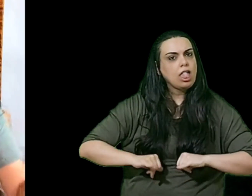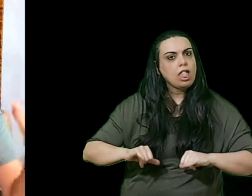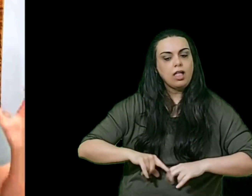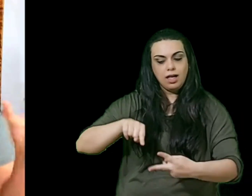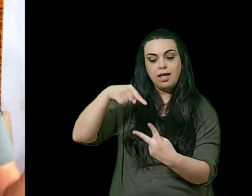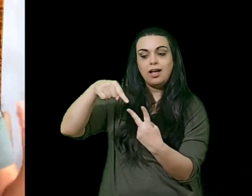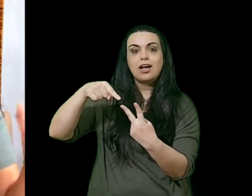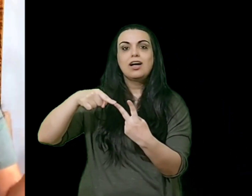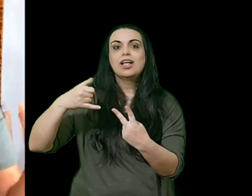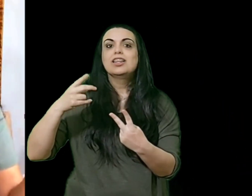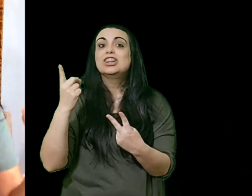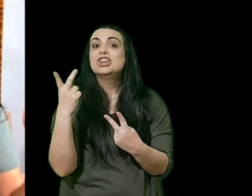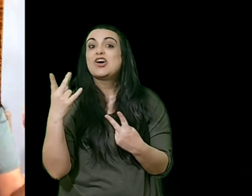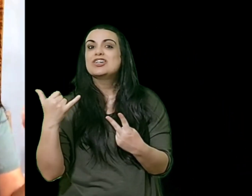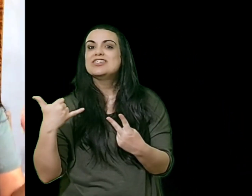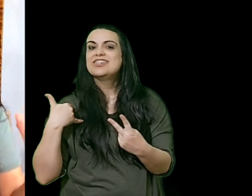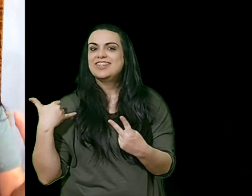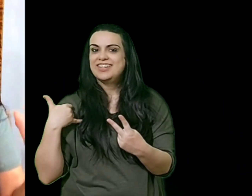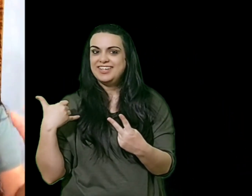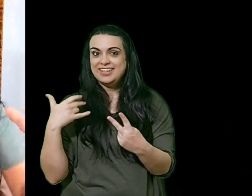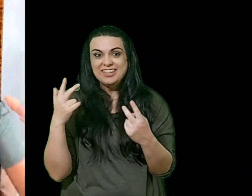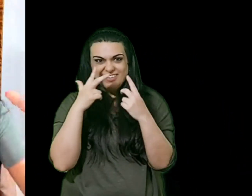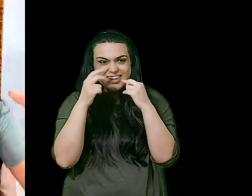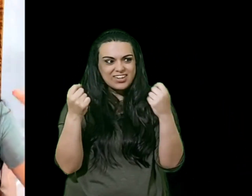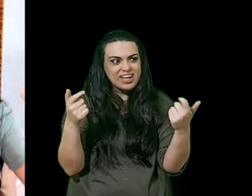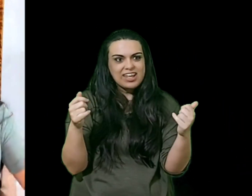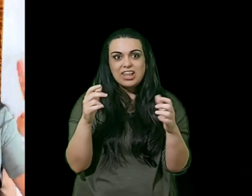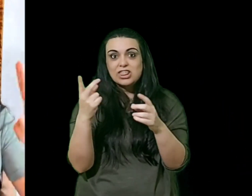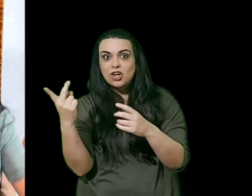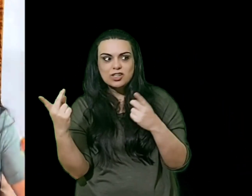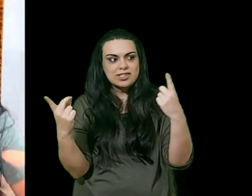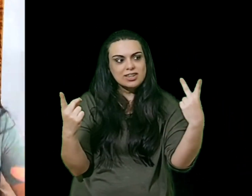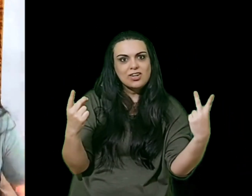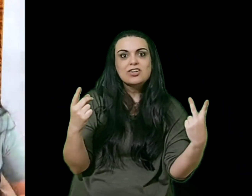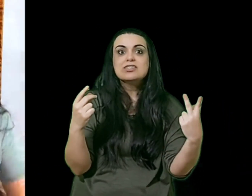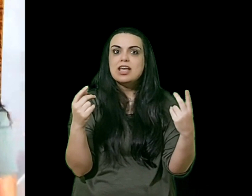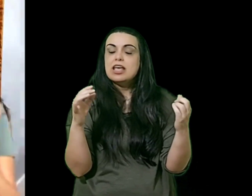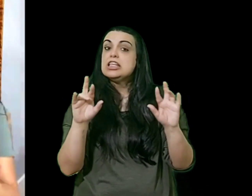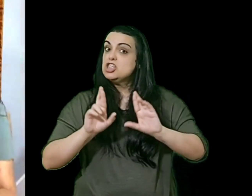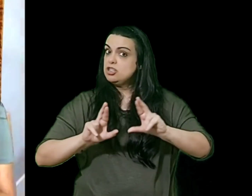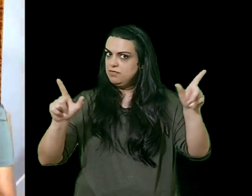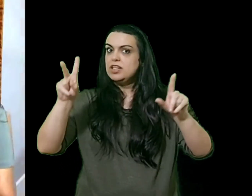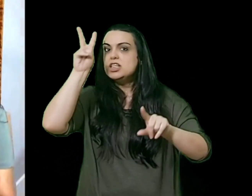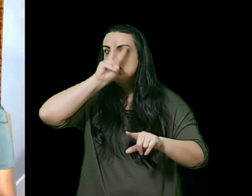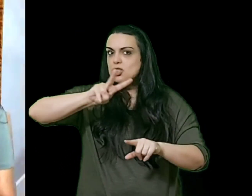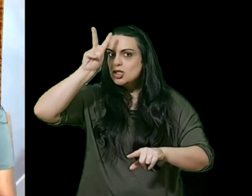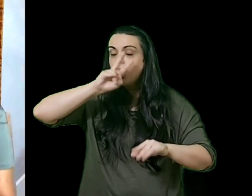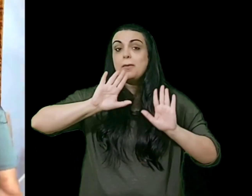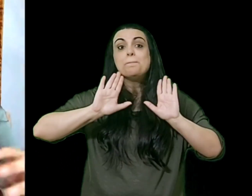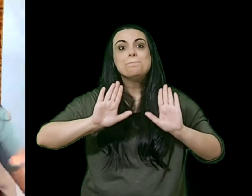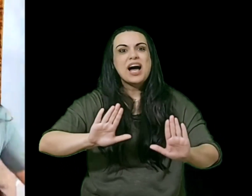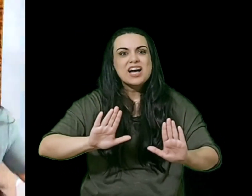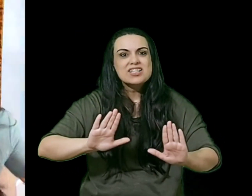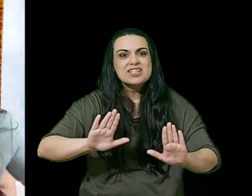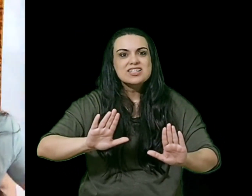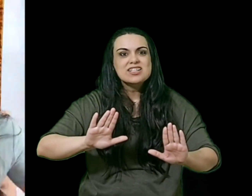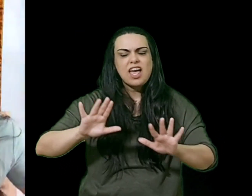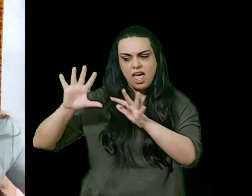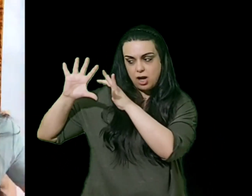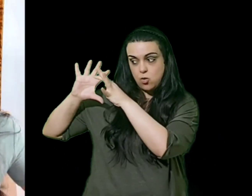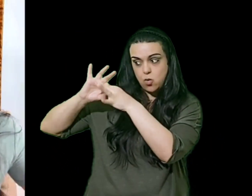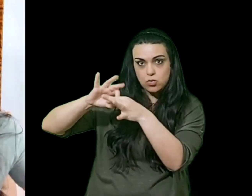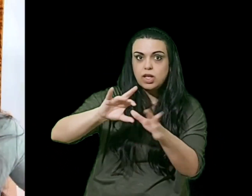circunstâncias diferentes, mas que desfrutam da mesma oportunidade.